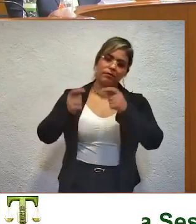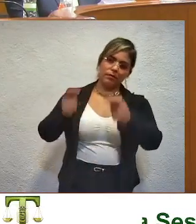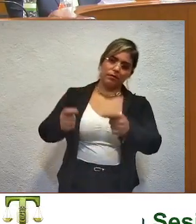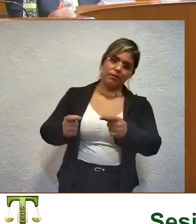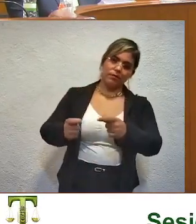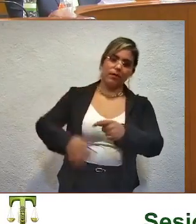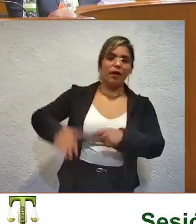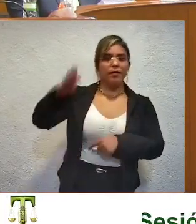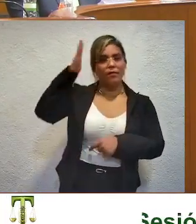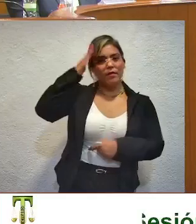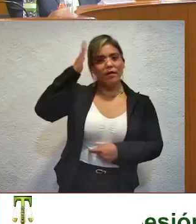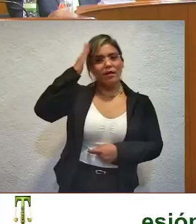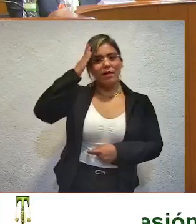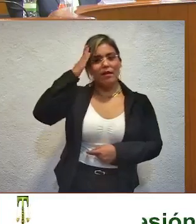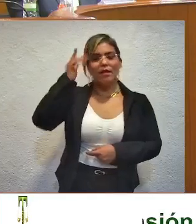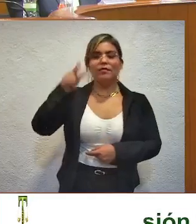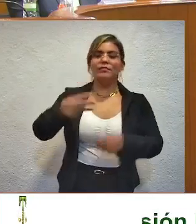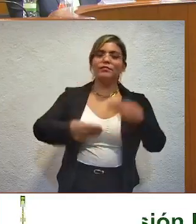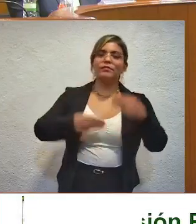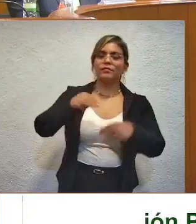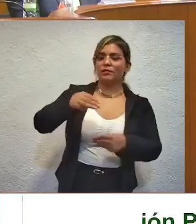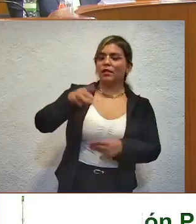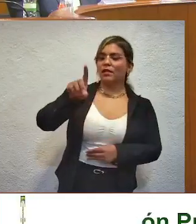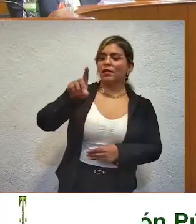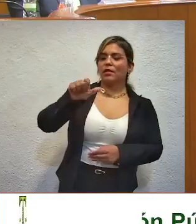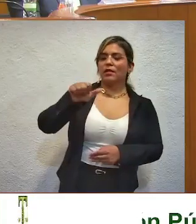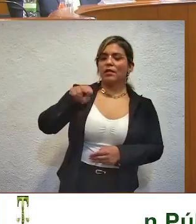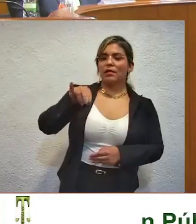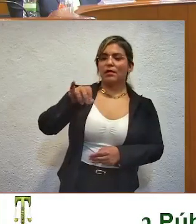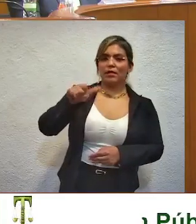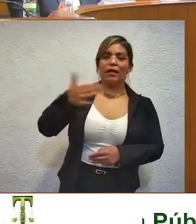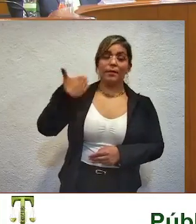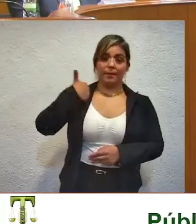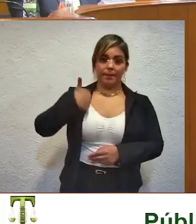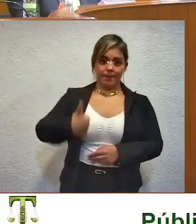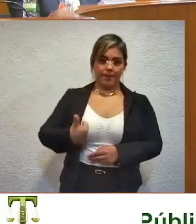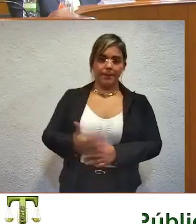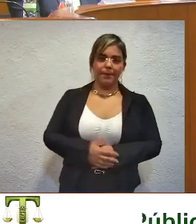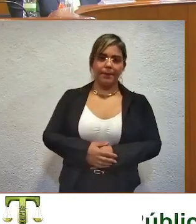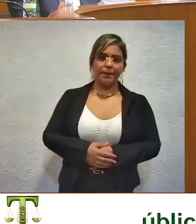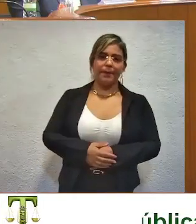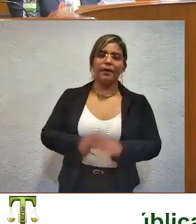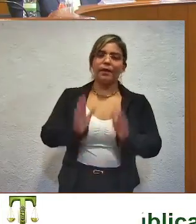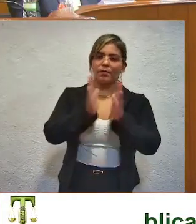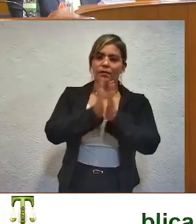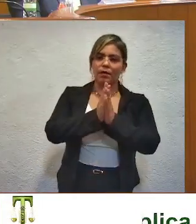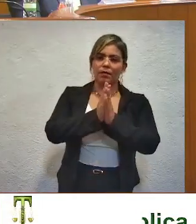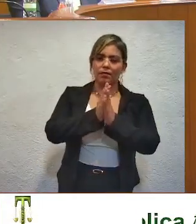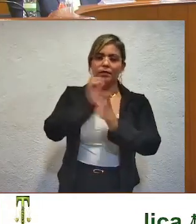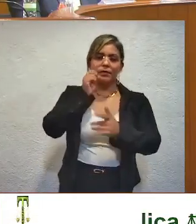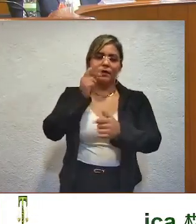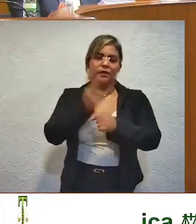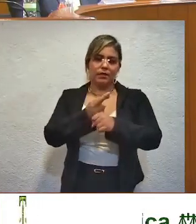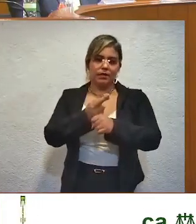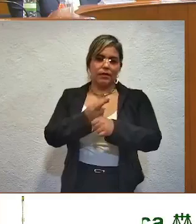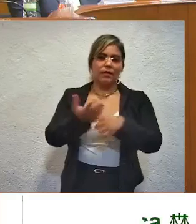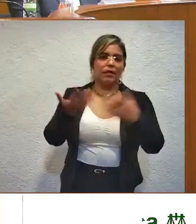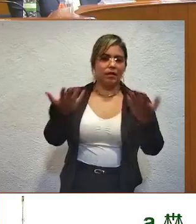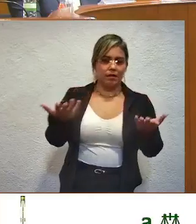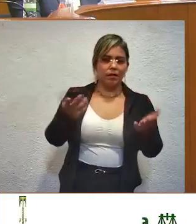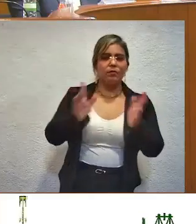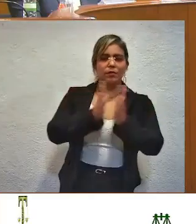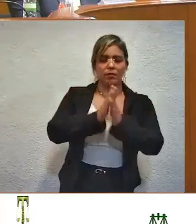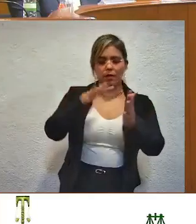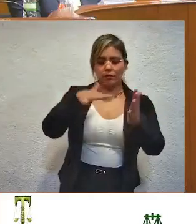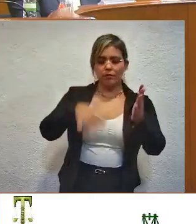del magistrado Daniel Preciado Temiquel y a la ponencia a mi cargo. Por lo tanto, le solicito, secretario, nos apoye con la